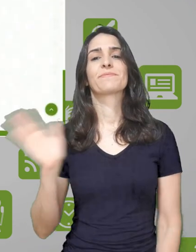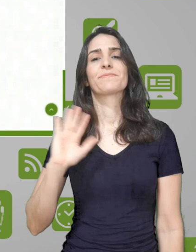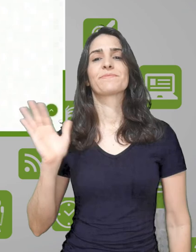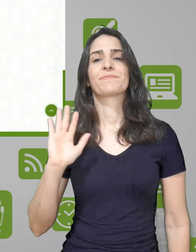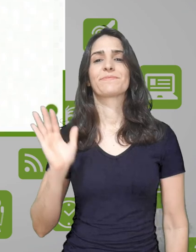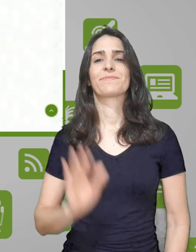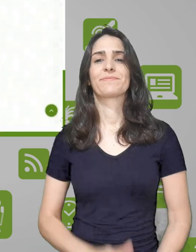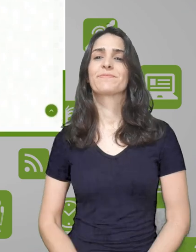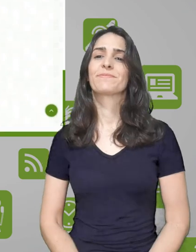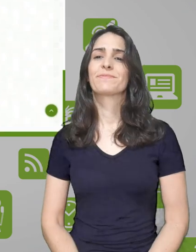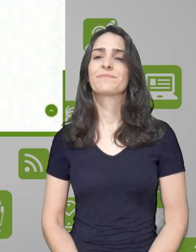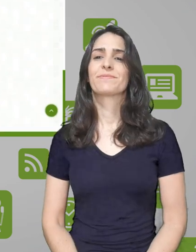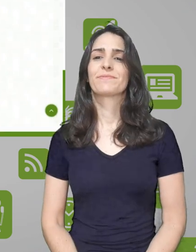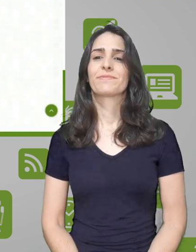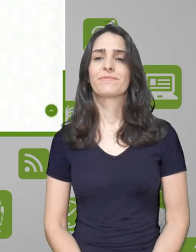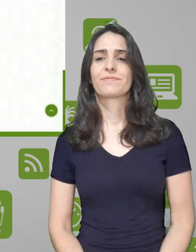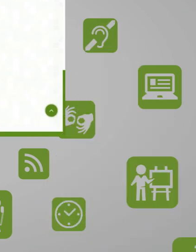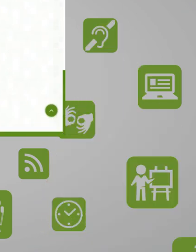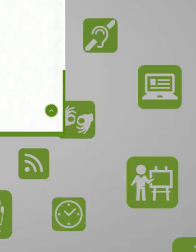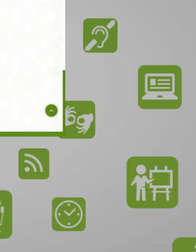isso e até a próxima